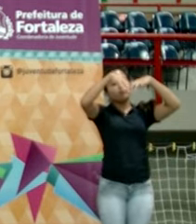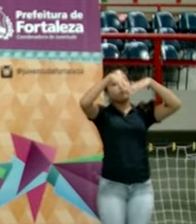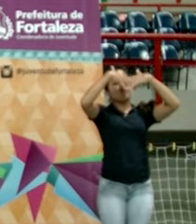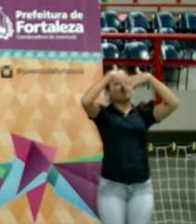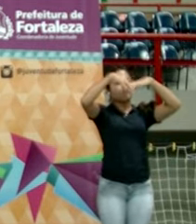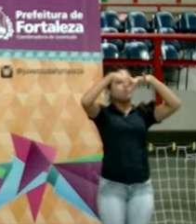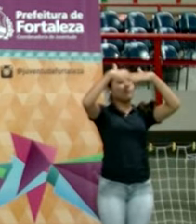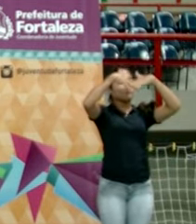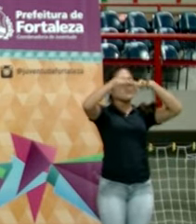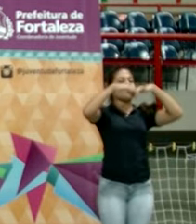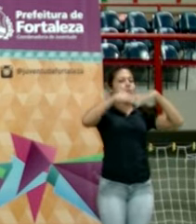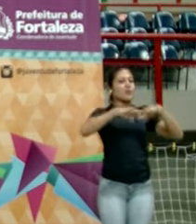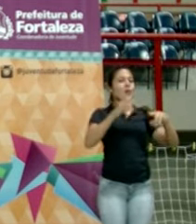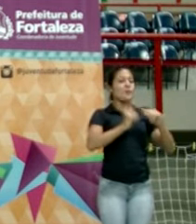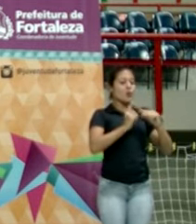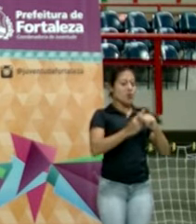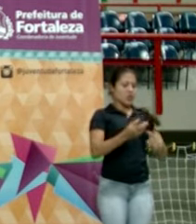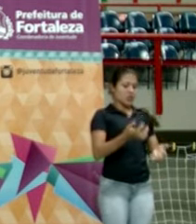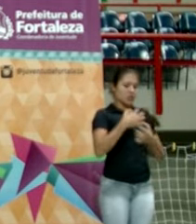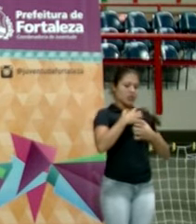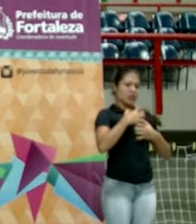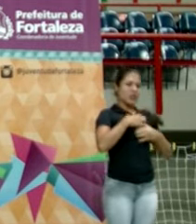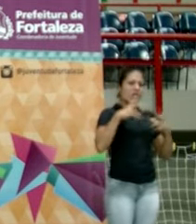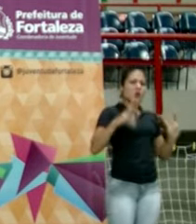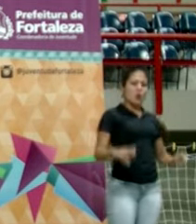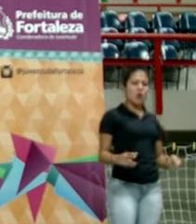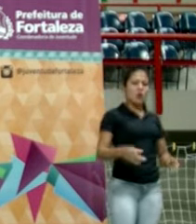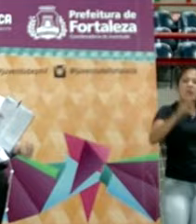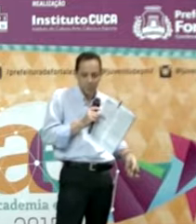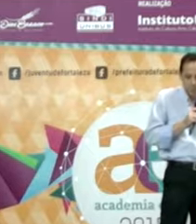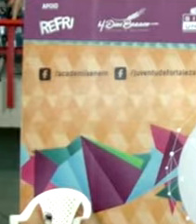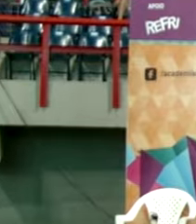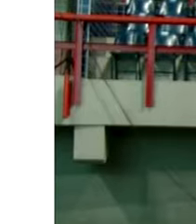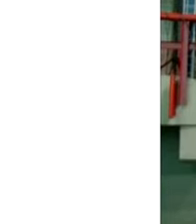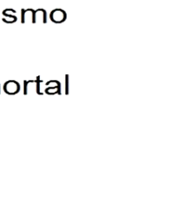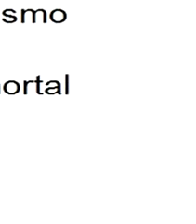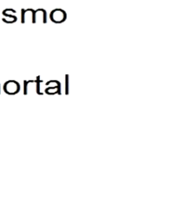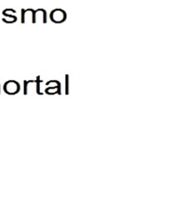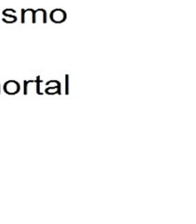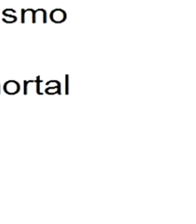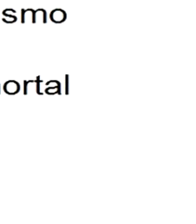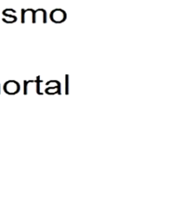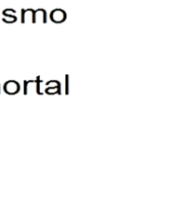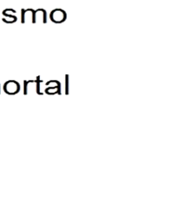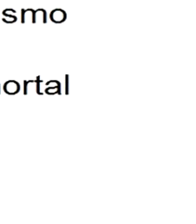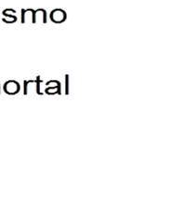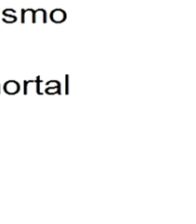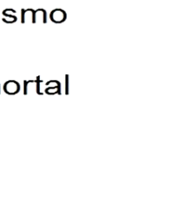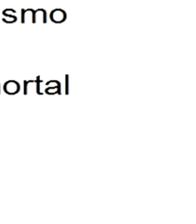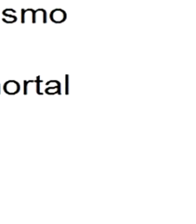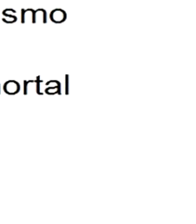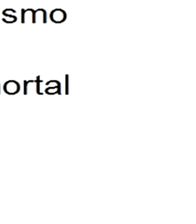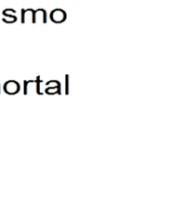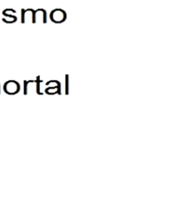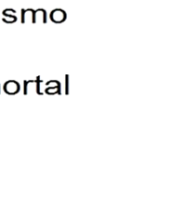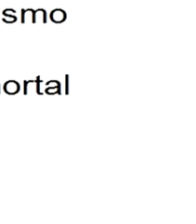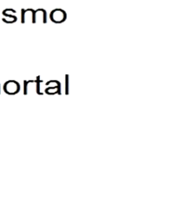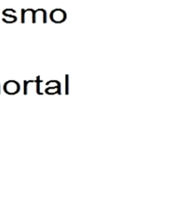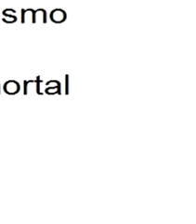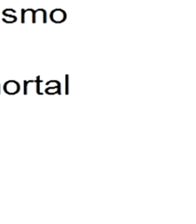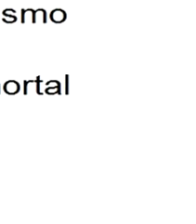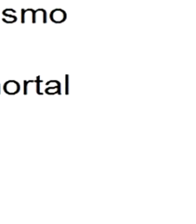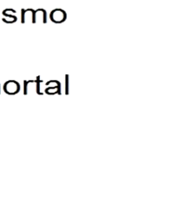eles lhe dão apenas uma impressão da realidade. Tá bom? Pois vamos para o Aristóteles. Vamos